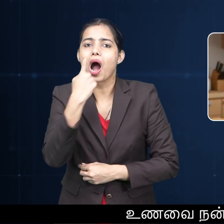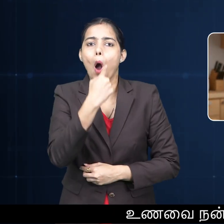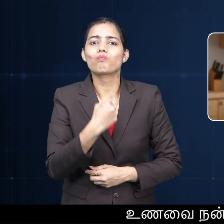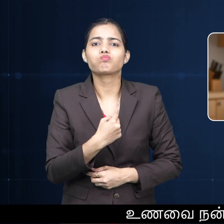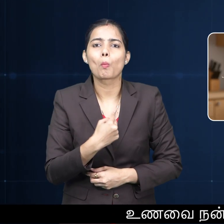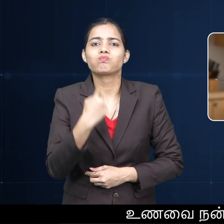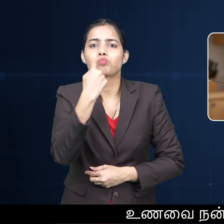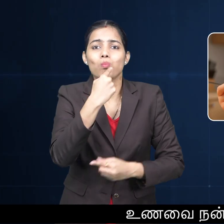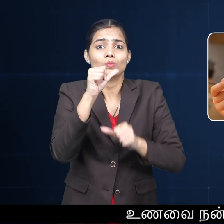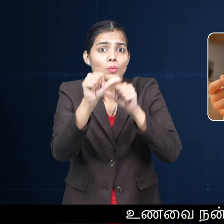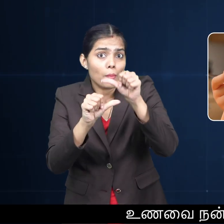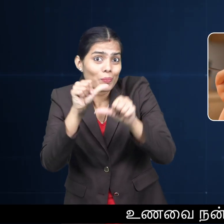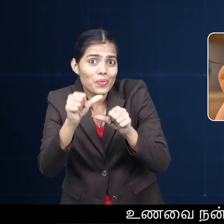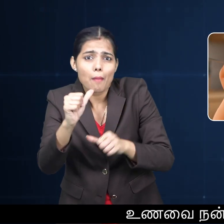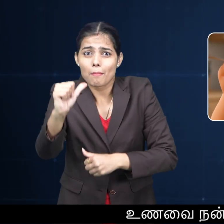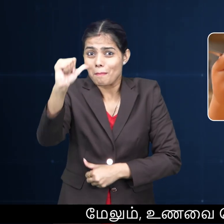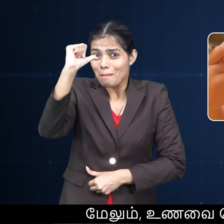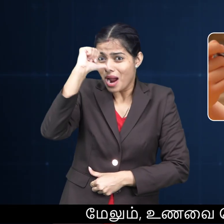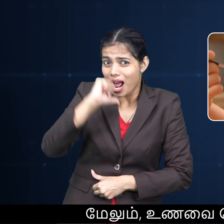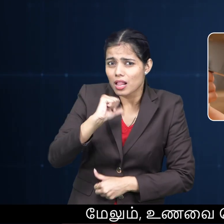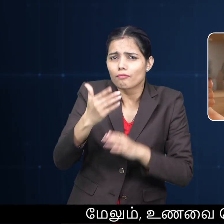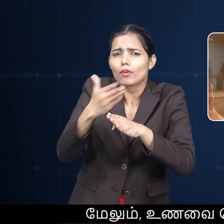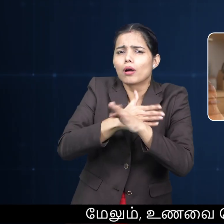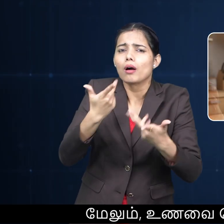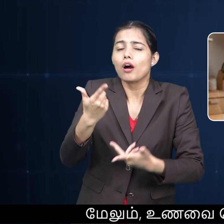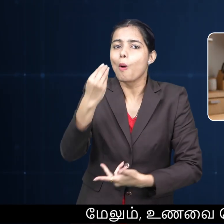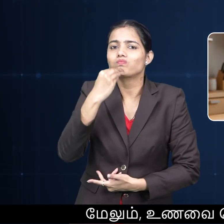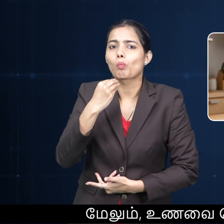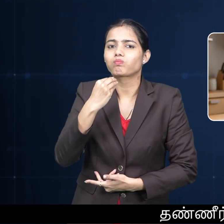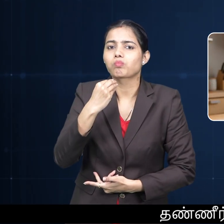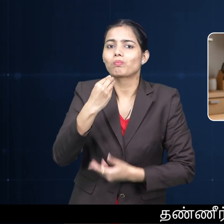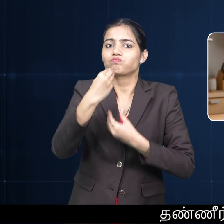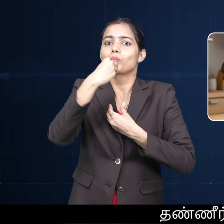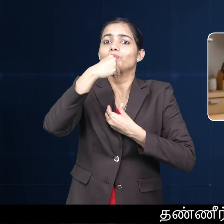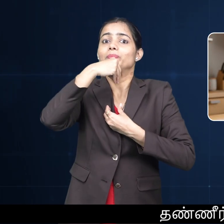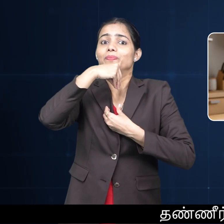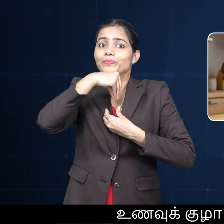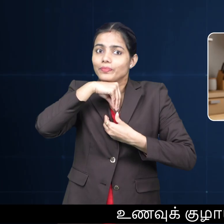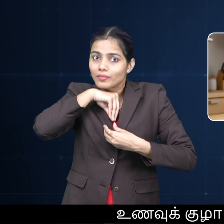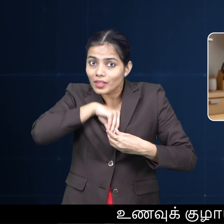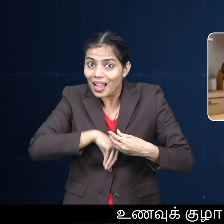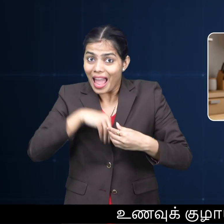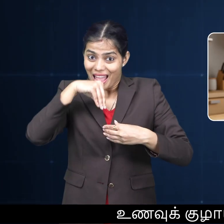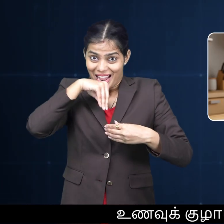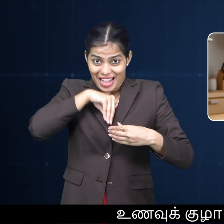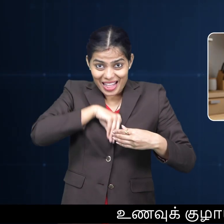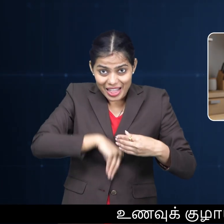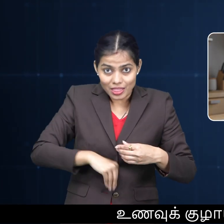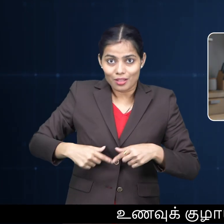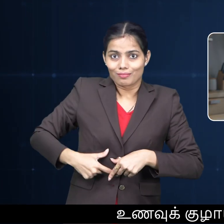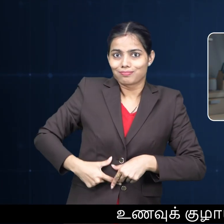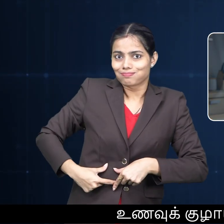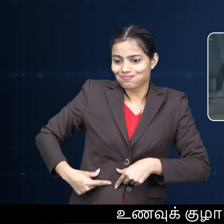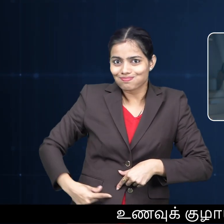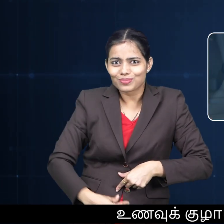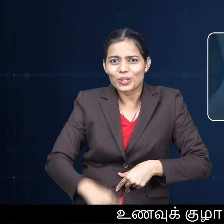உணவு குழாயில் சீராக பயணிக்க உணவை சரியாக மென்று சாப்பிட வேண்டும். உணவுக்கு முன் தண்ணீர் குடிக்க